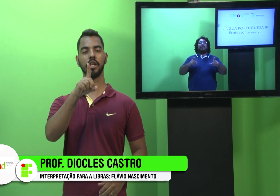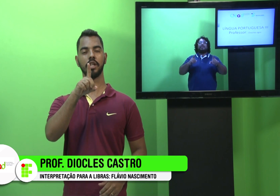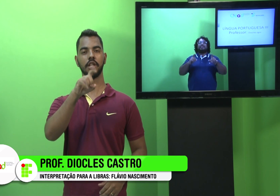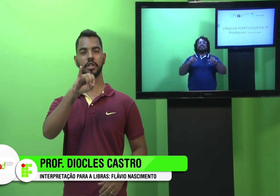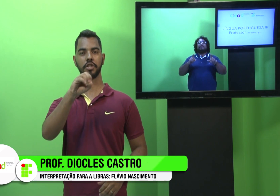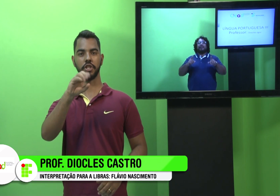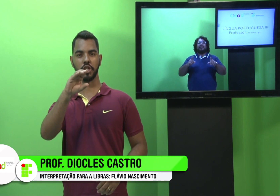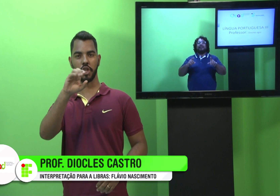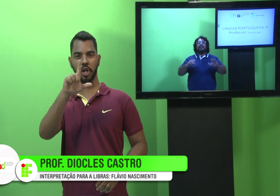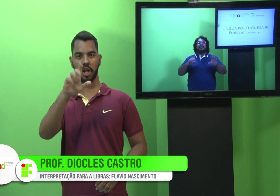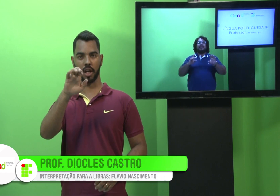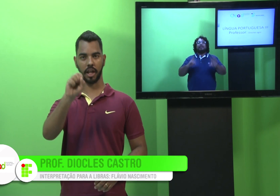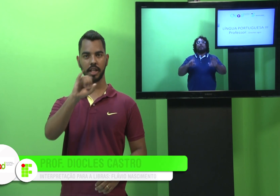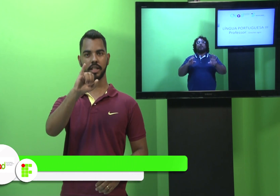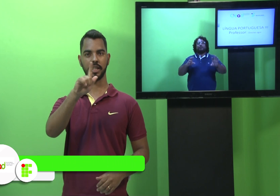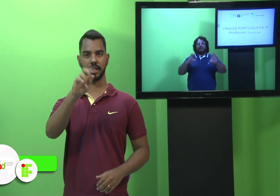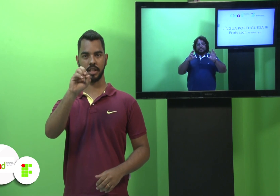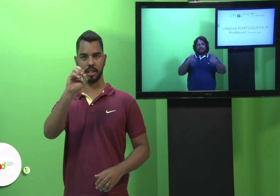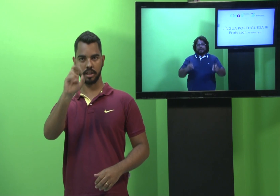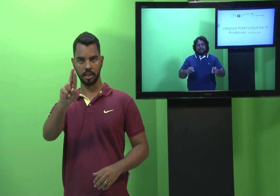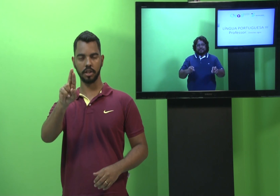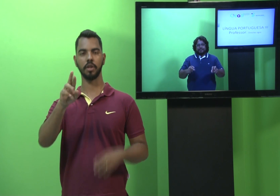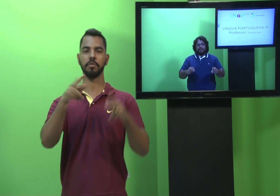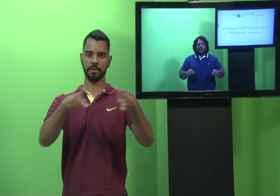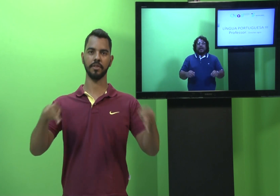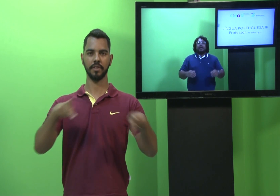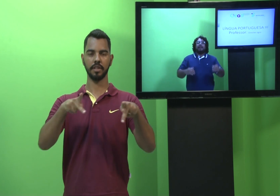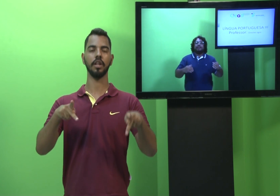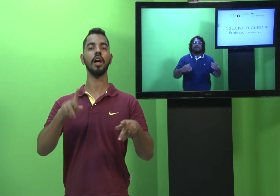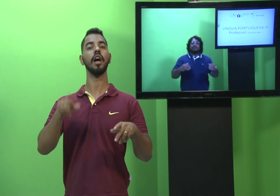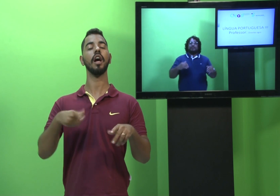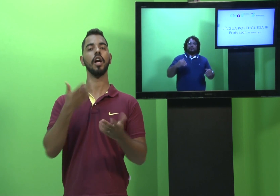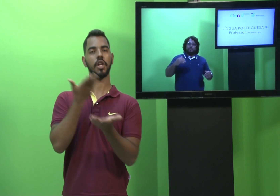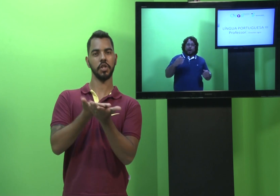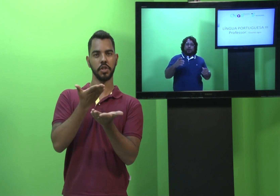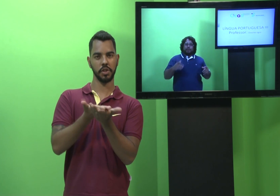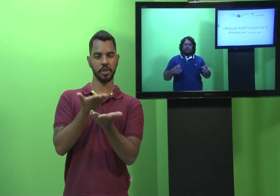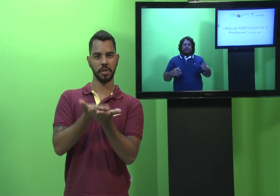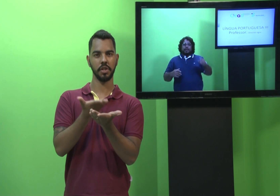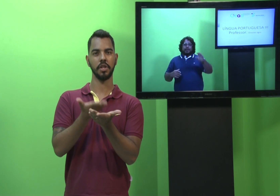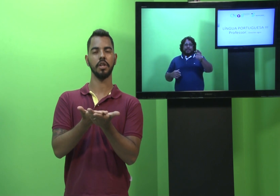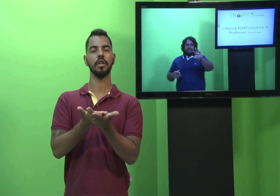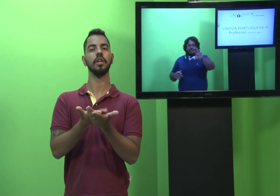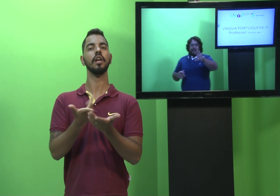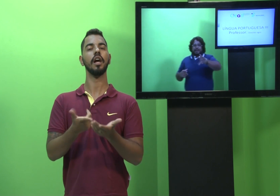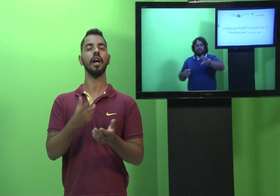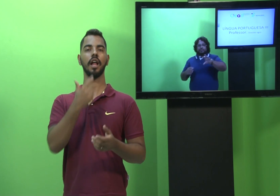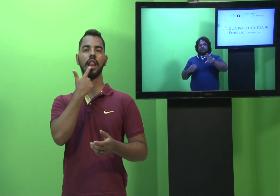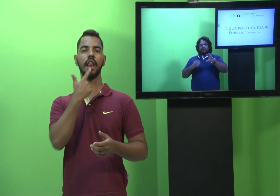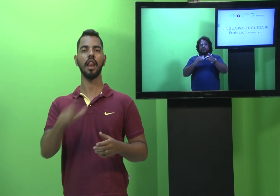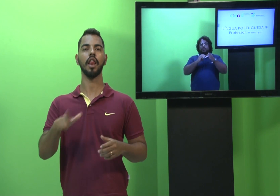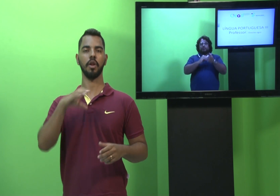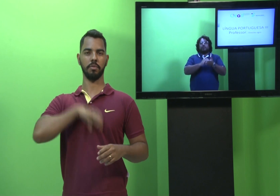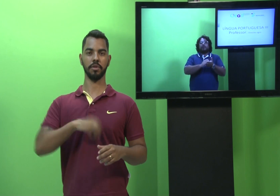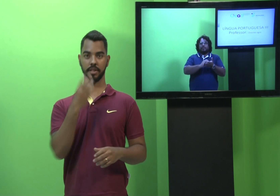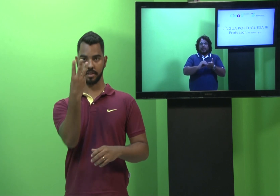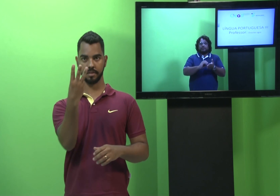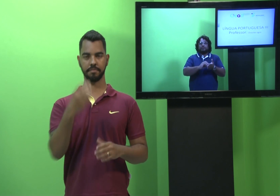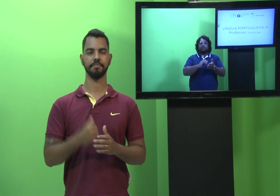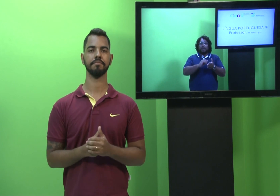com a disciplina Língua Portuguesa 3. Além dessa videoaula, que apresentaremos o conteúdo programático do